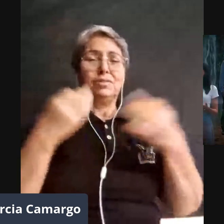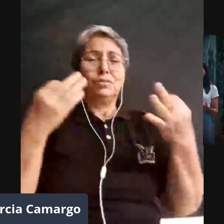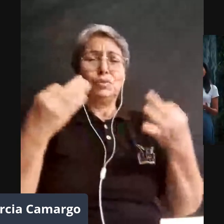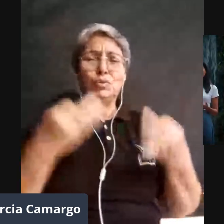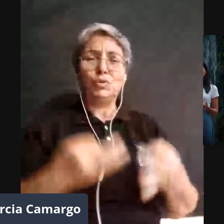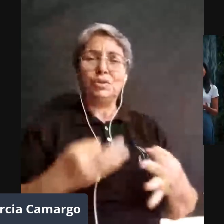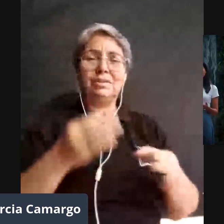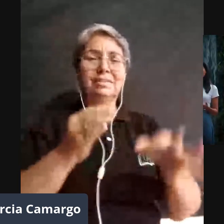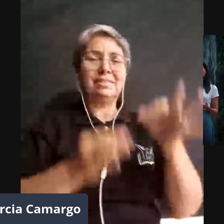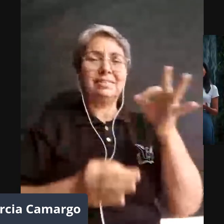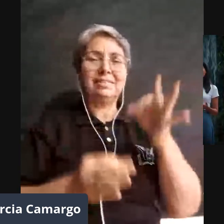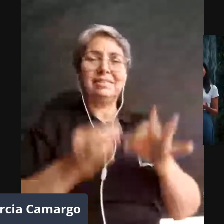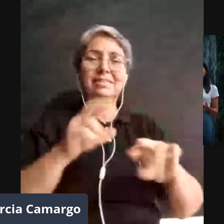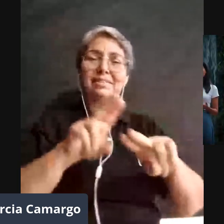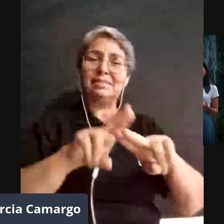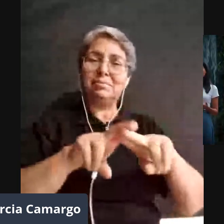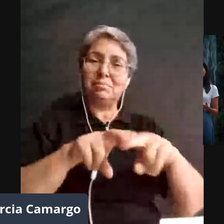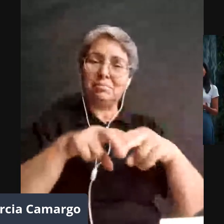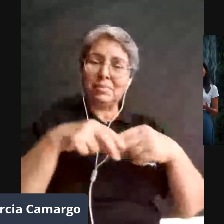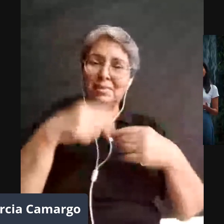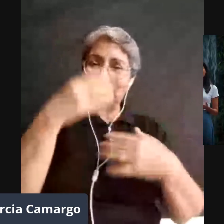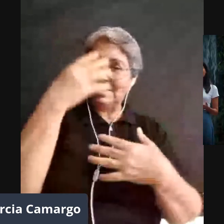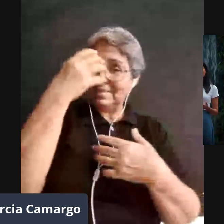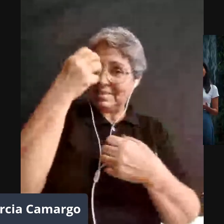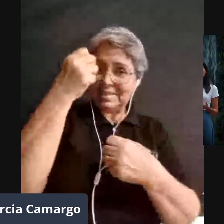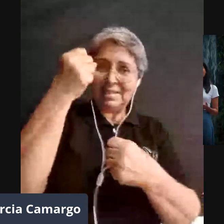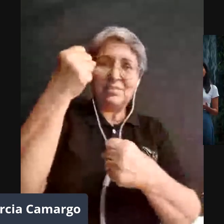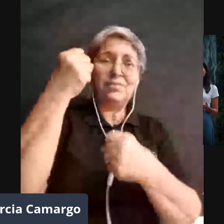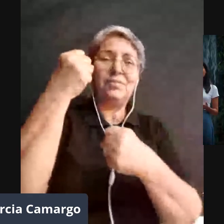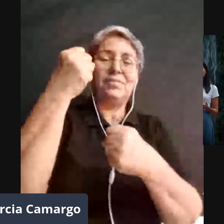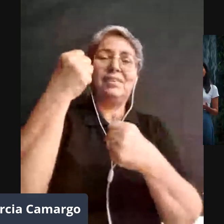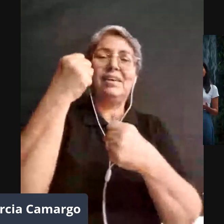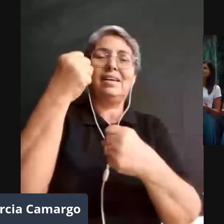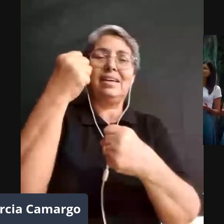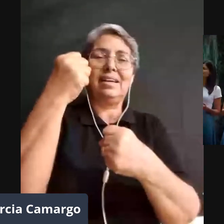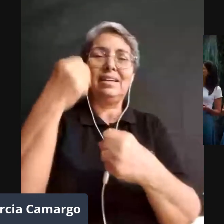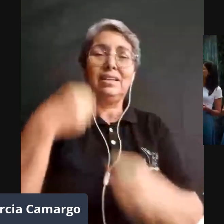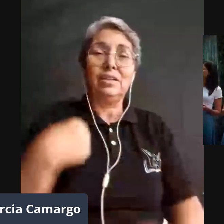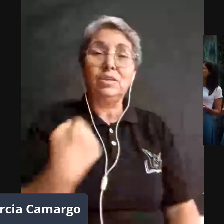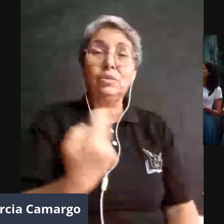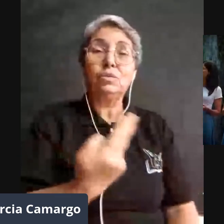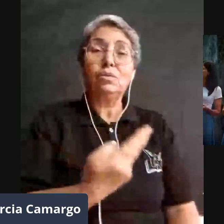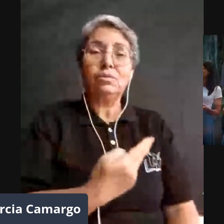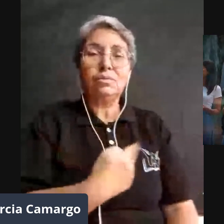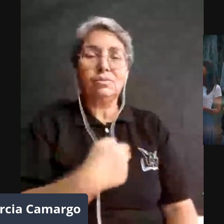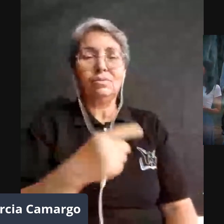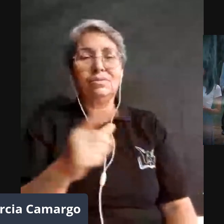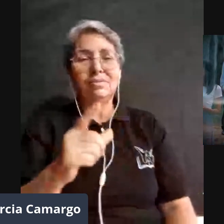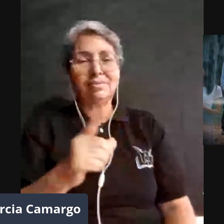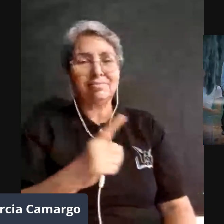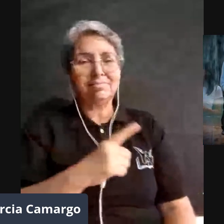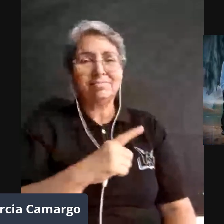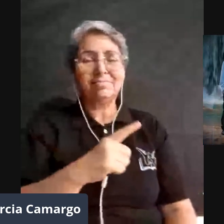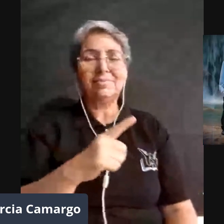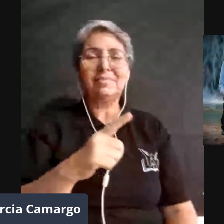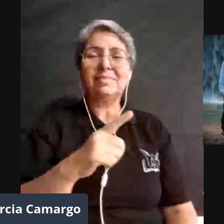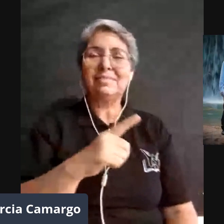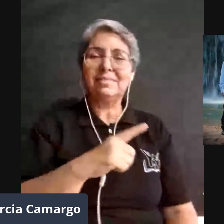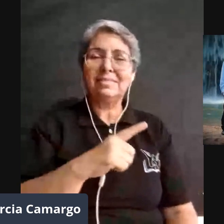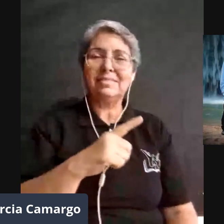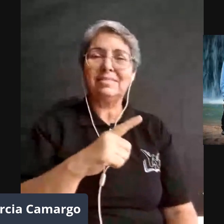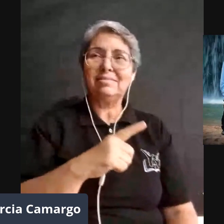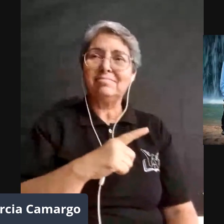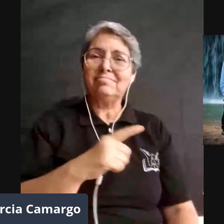justificados pela fé, nós temos paz para